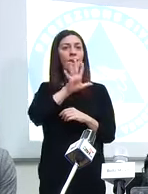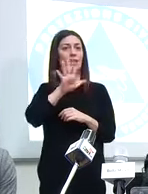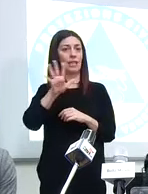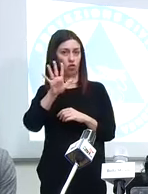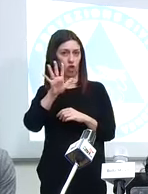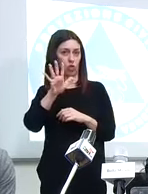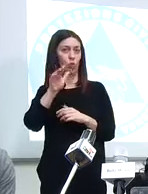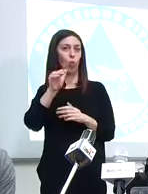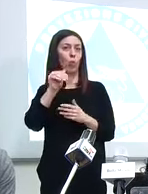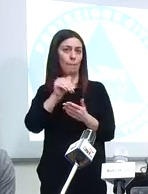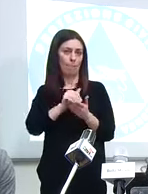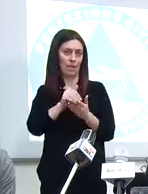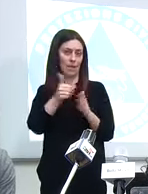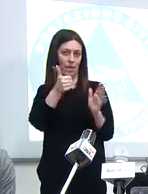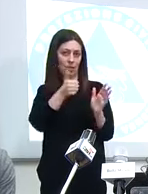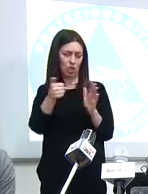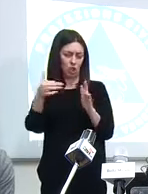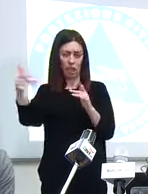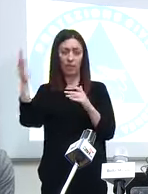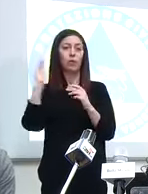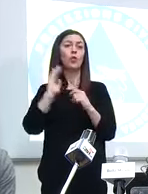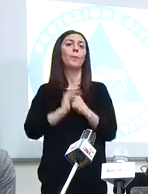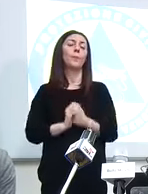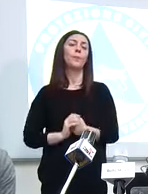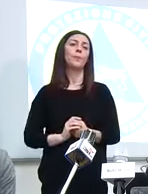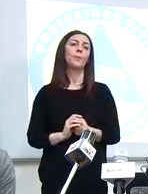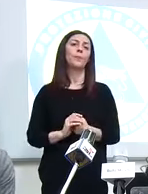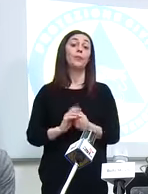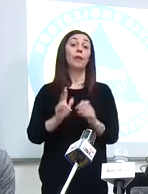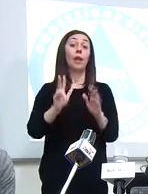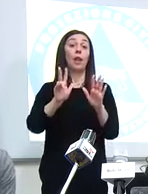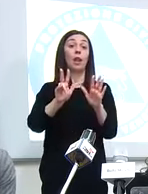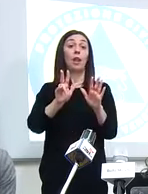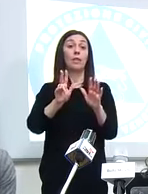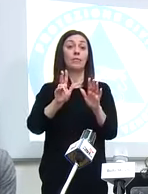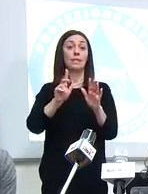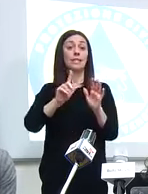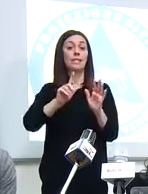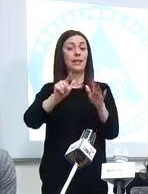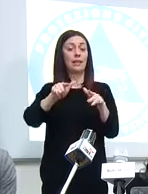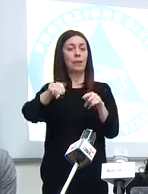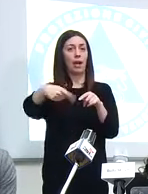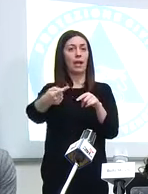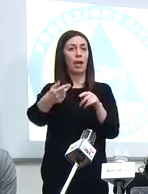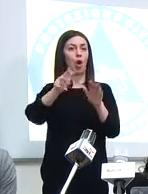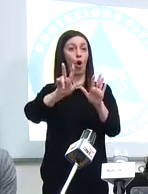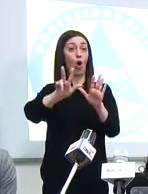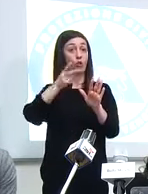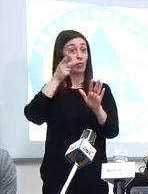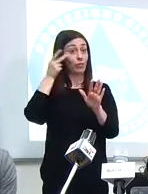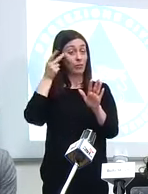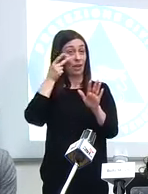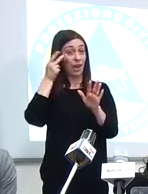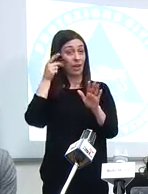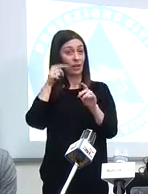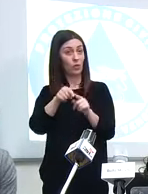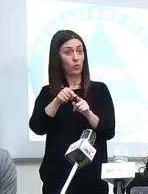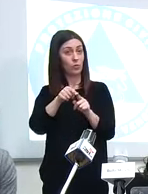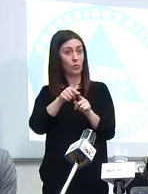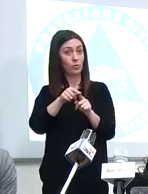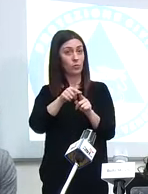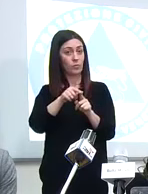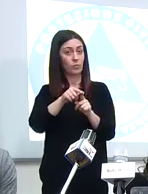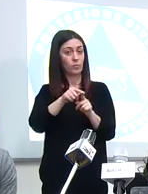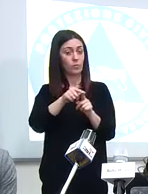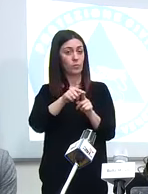45.000, sì. 600 qualcosa. Per quanto riguarda dalla settimana dell'8, allora, alla